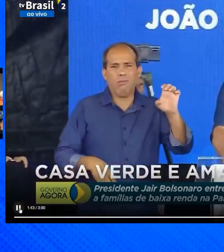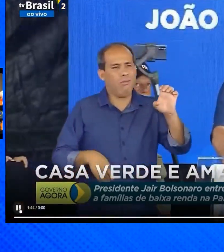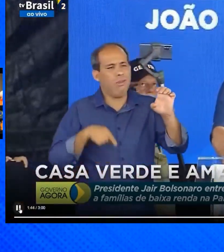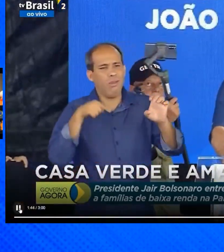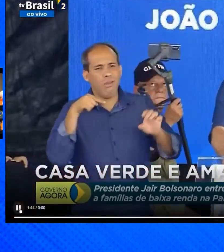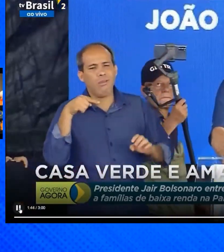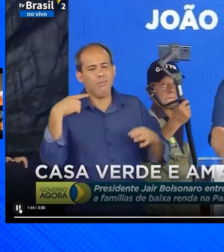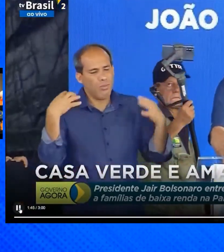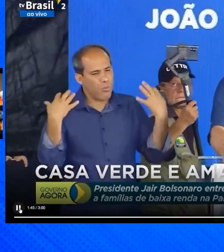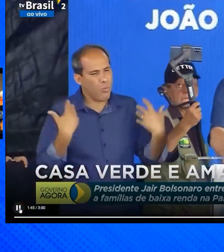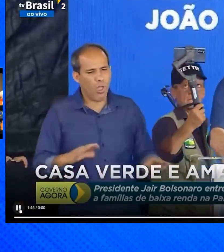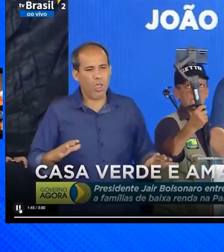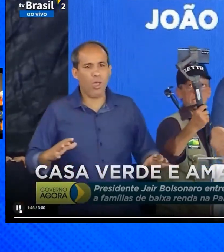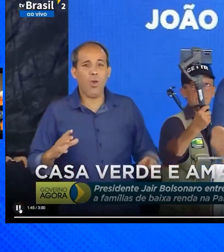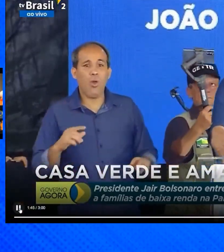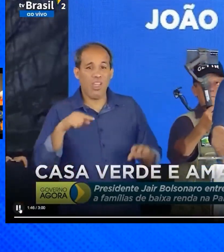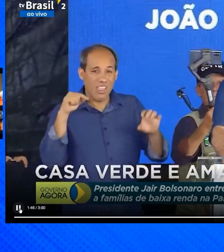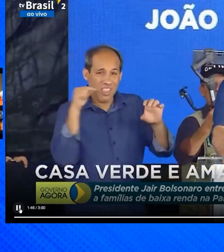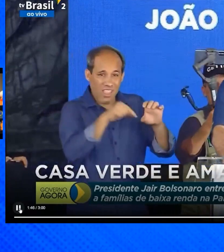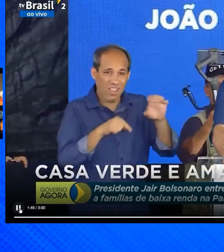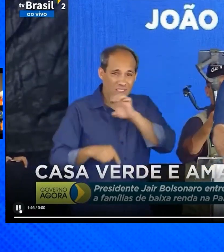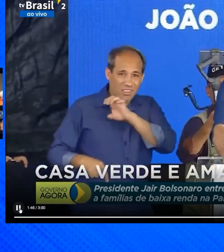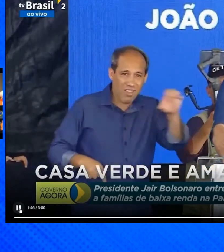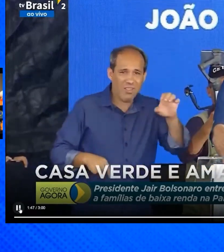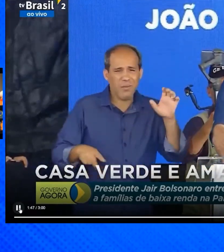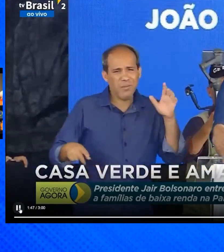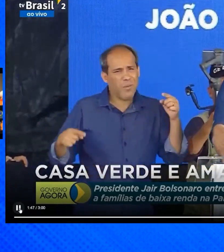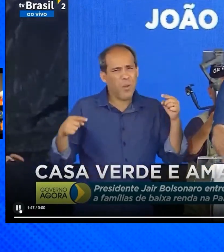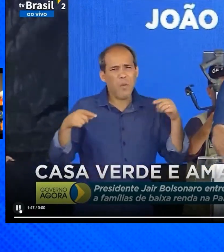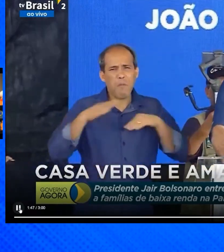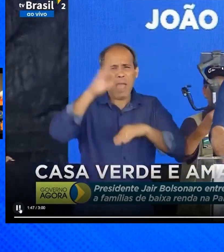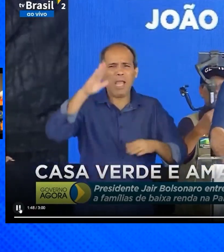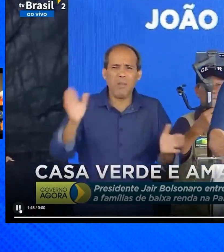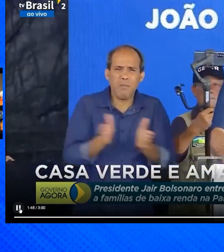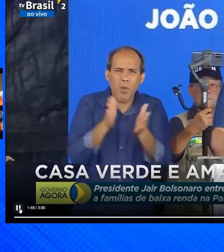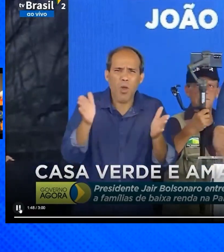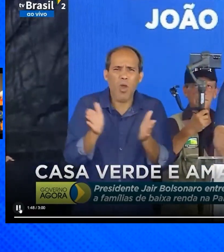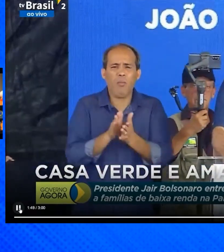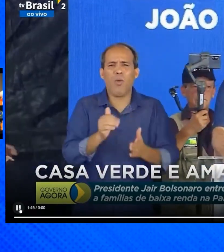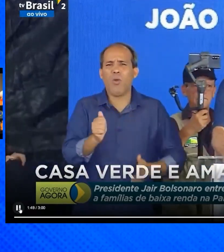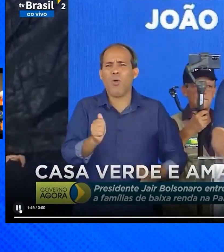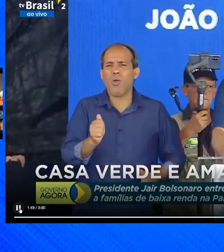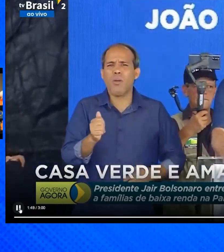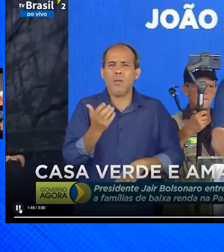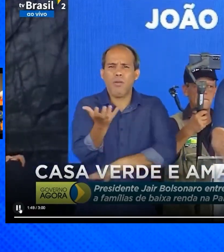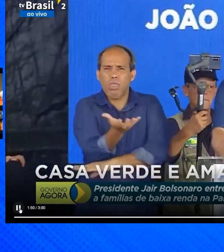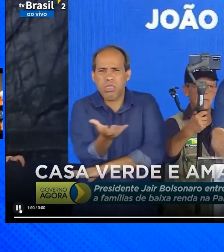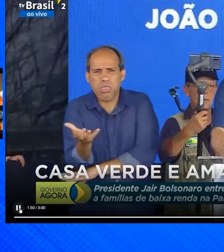única certeza é a pobreza, é a miséria, é a desesperança.